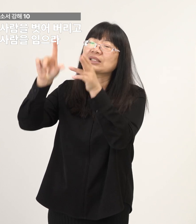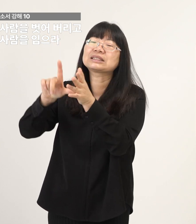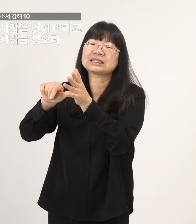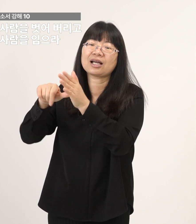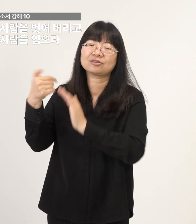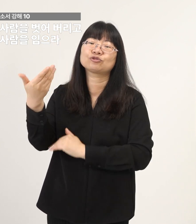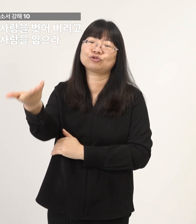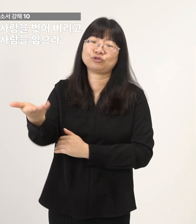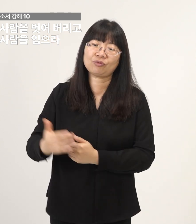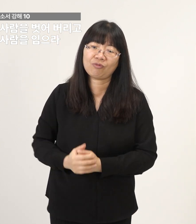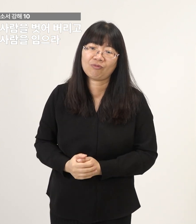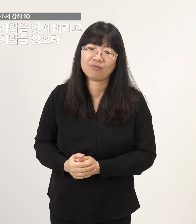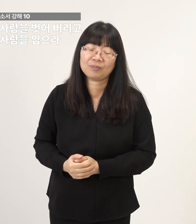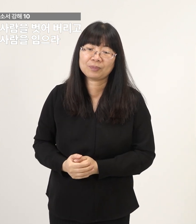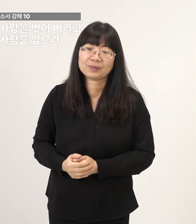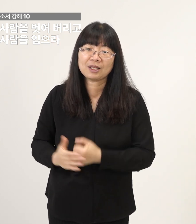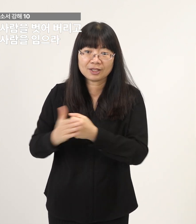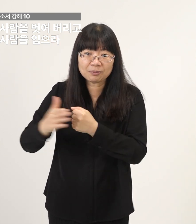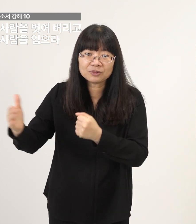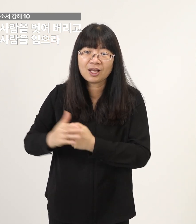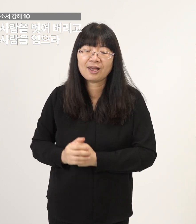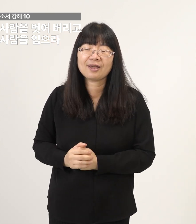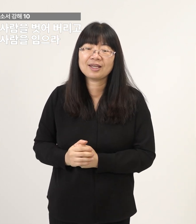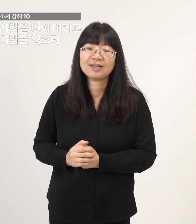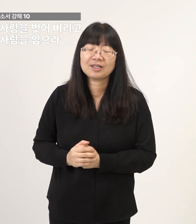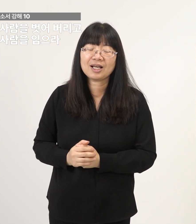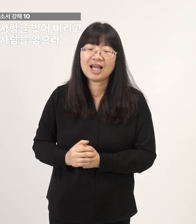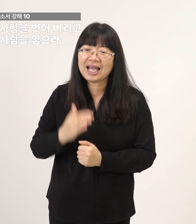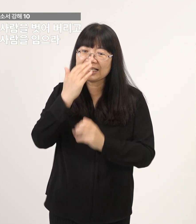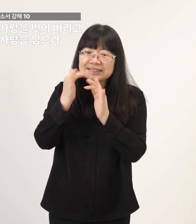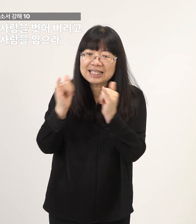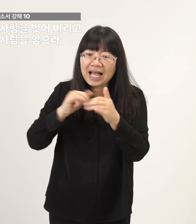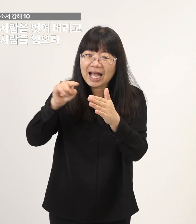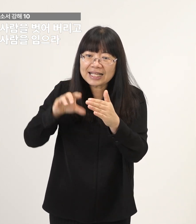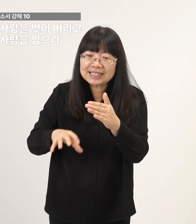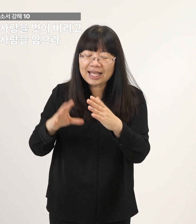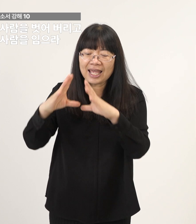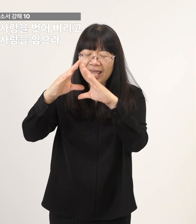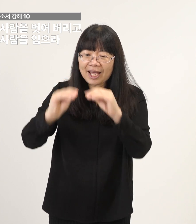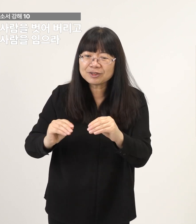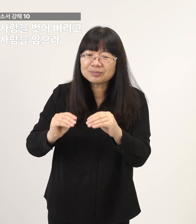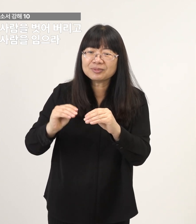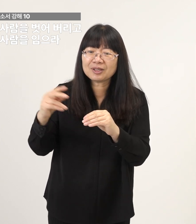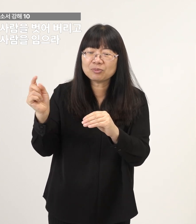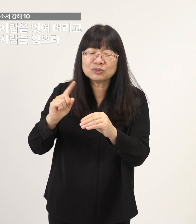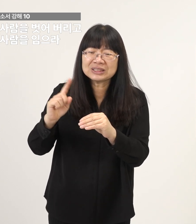그래서 이 속에 애굽의 질서, 애굽의 관리 체계,